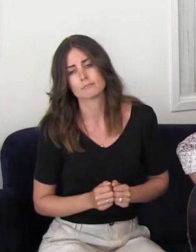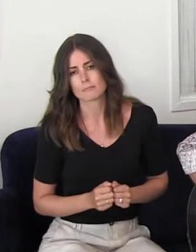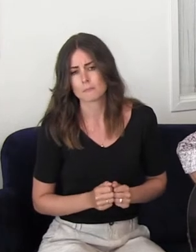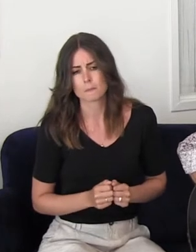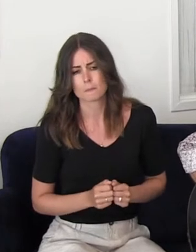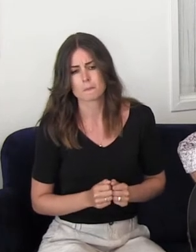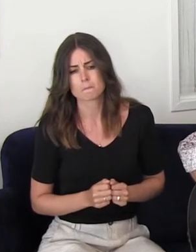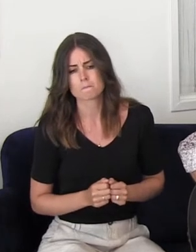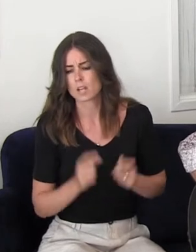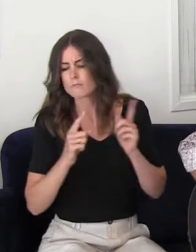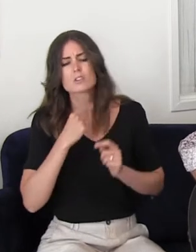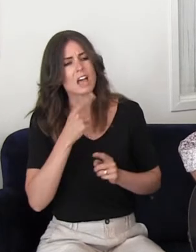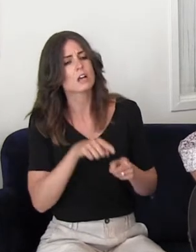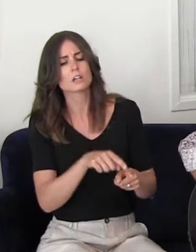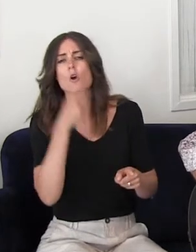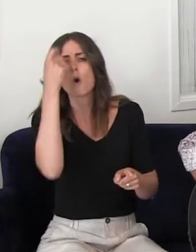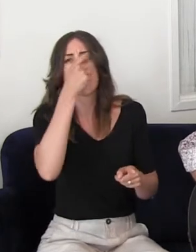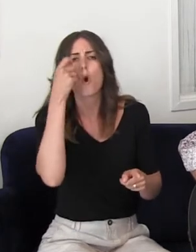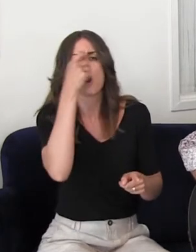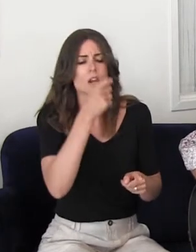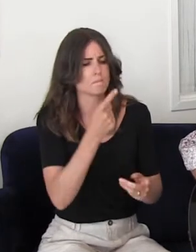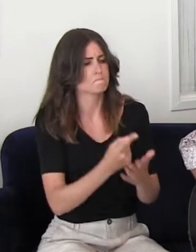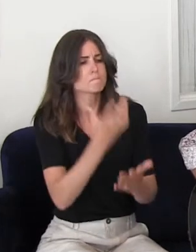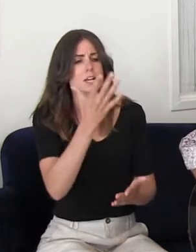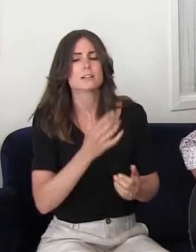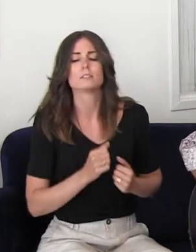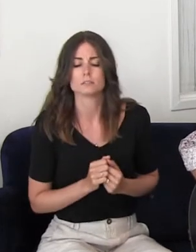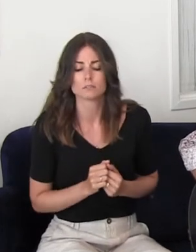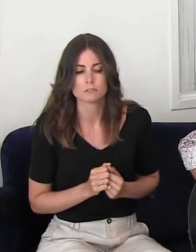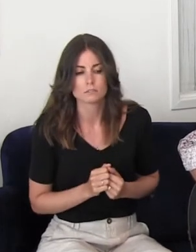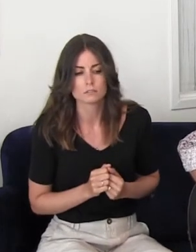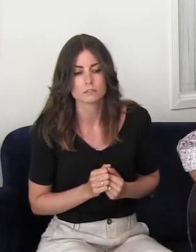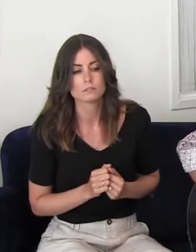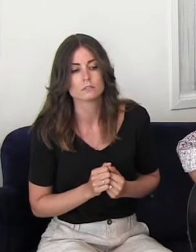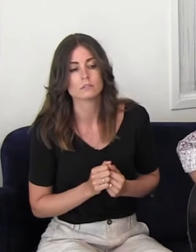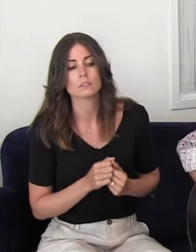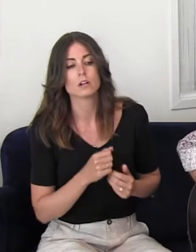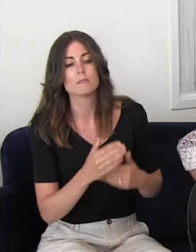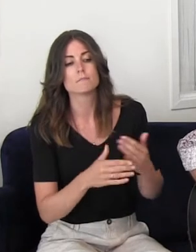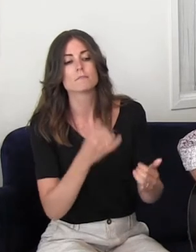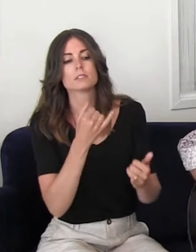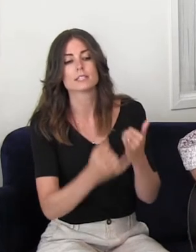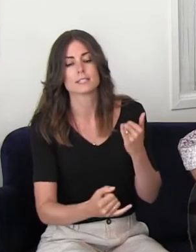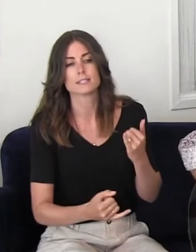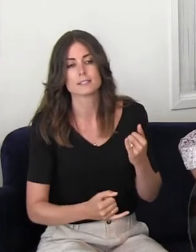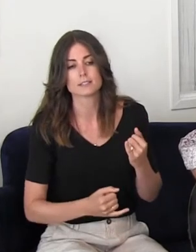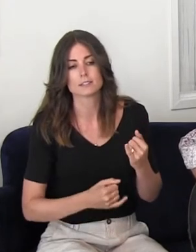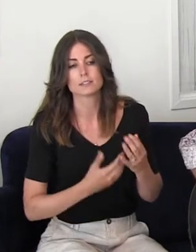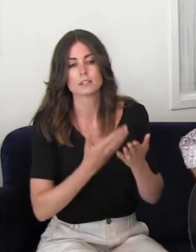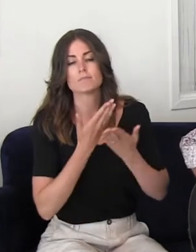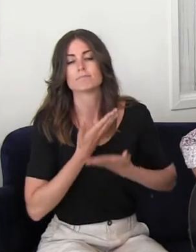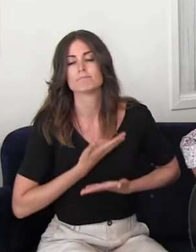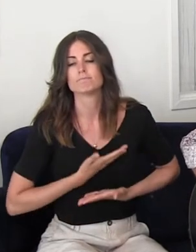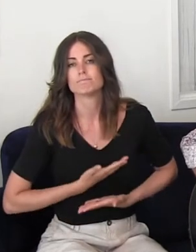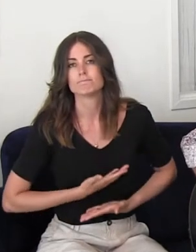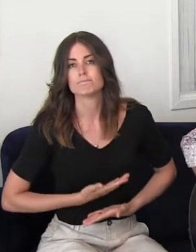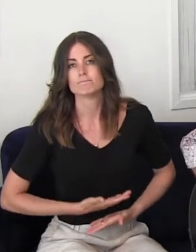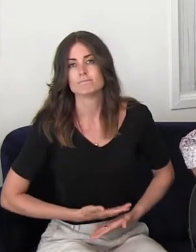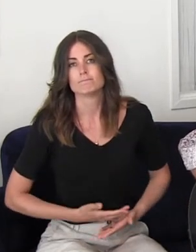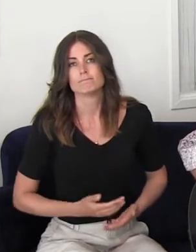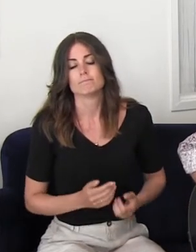Han är galen, säger man, en synnerlig figur, och till sist går grabben